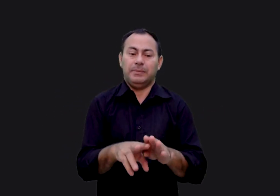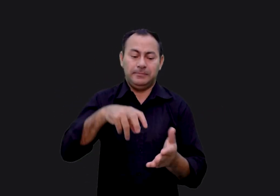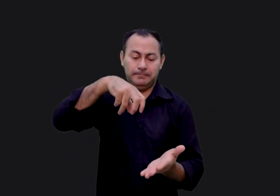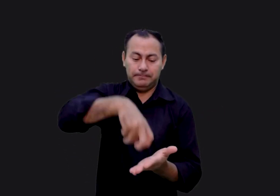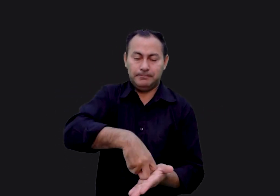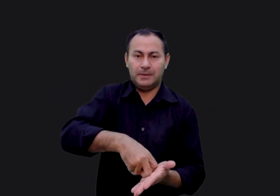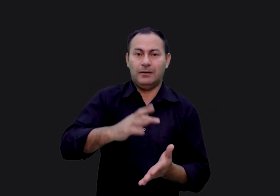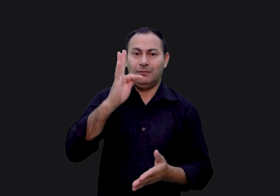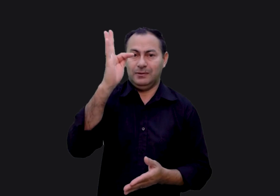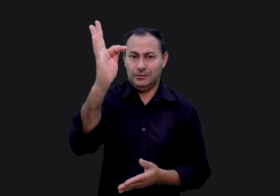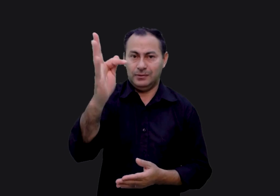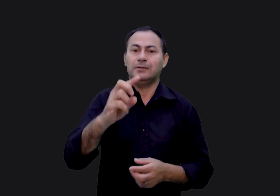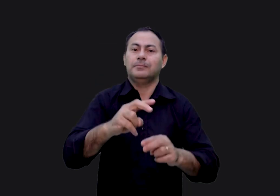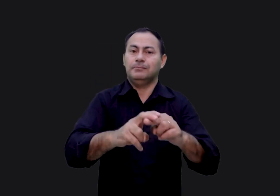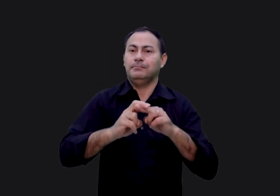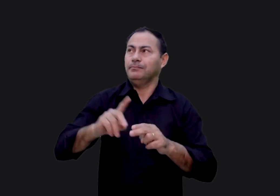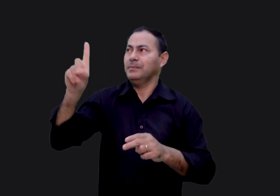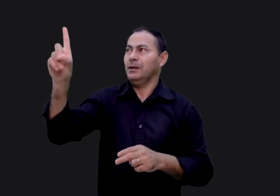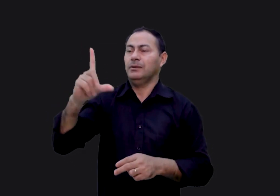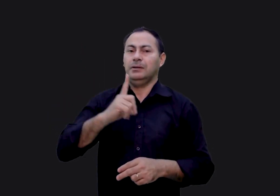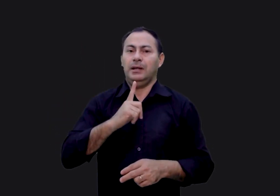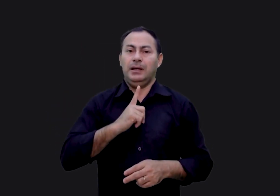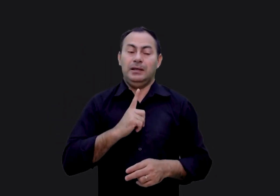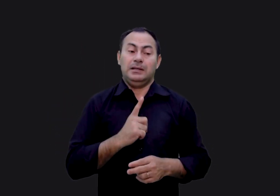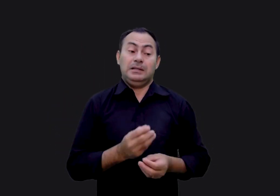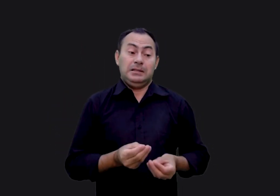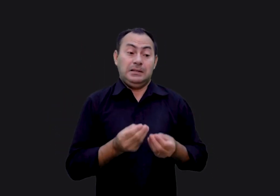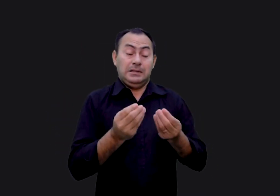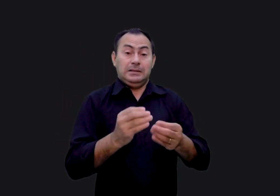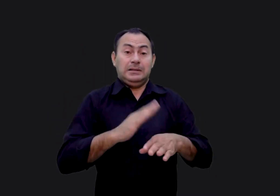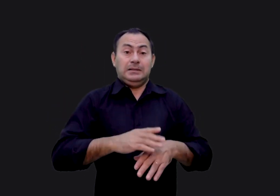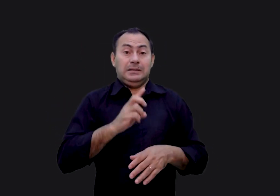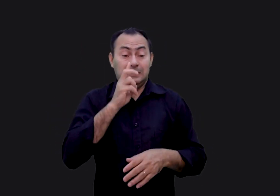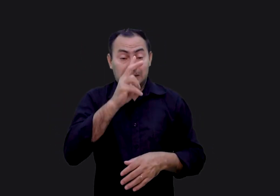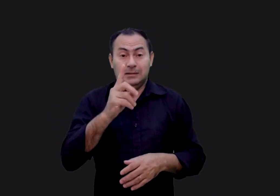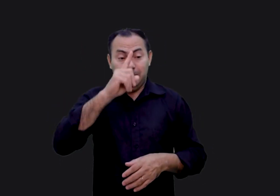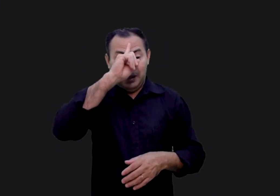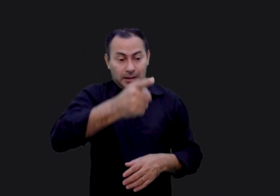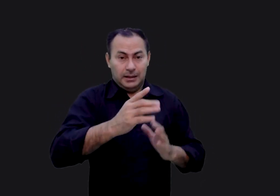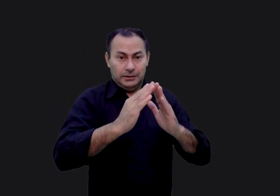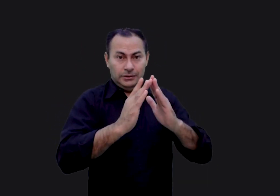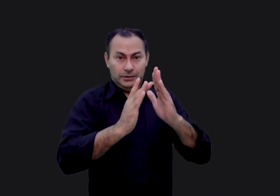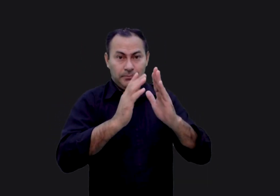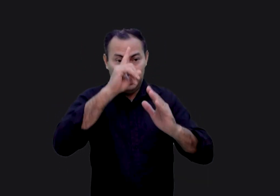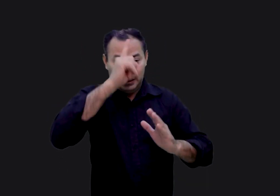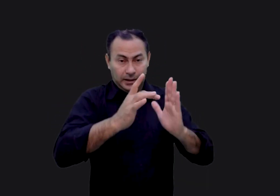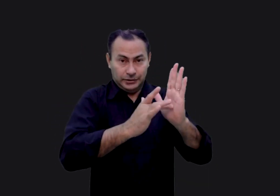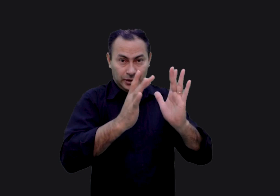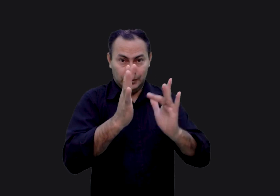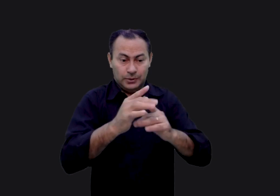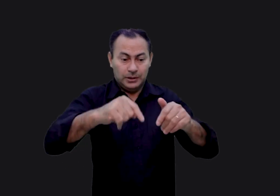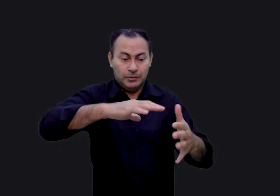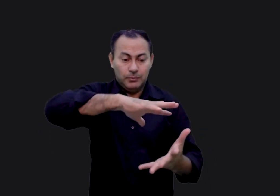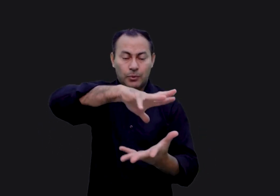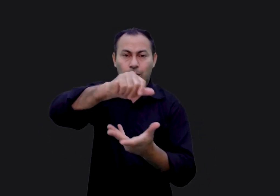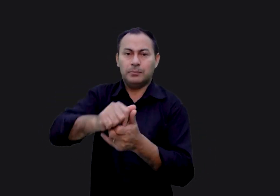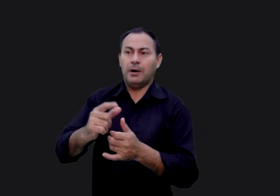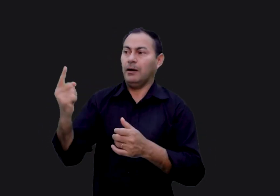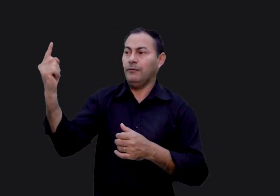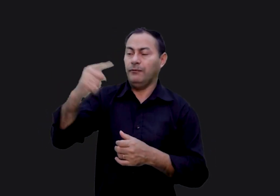um castigo futuro. É por isso que Deus teve que pagar o preço máximo e mandar Jesus Cristo a este mundo para pagar por nós o